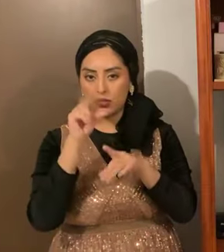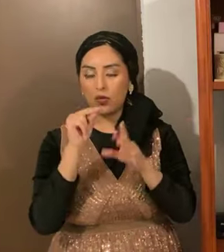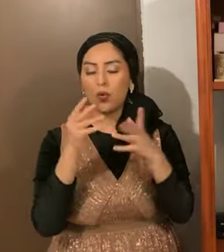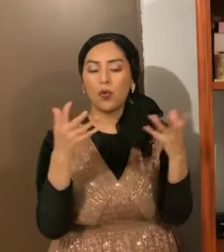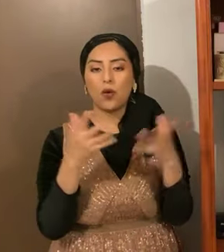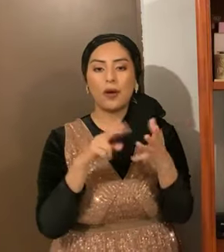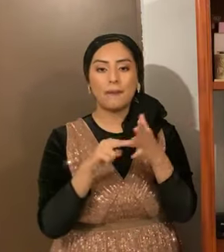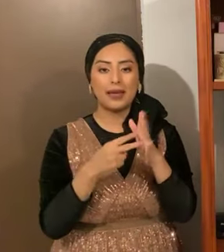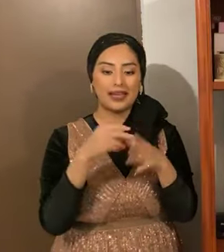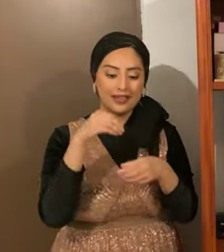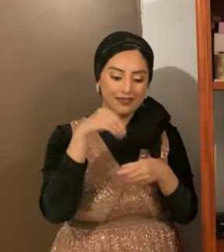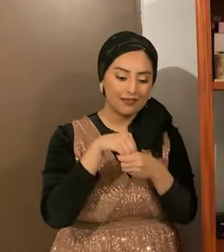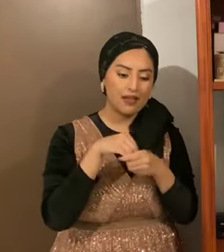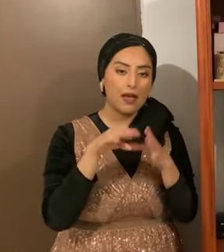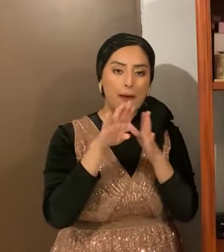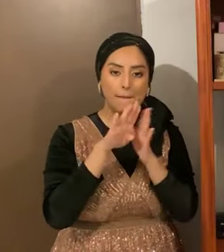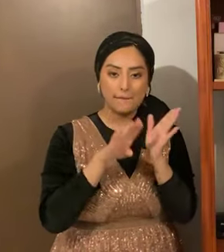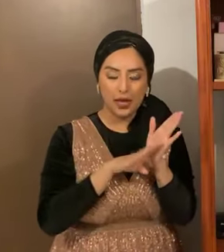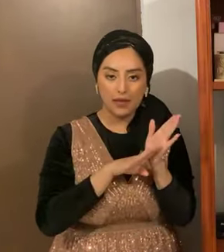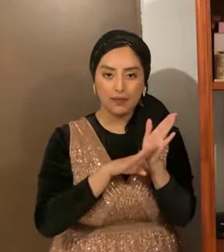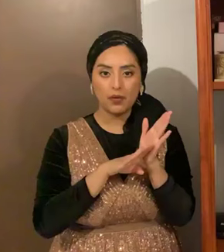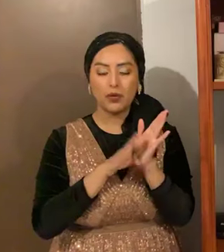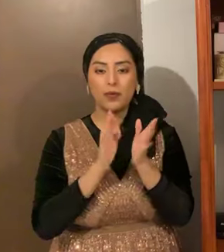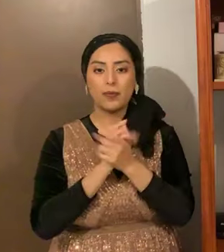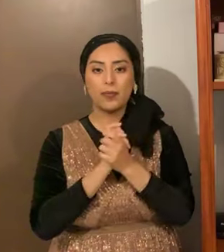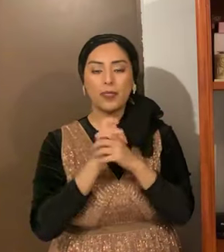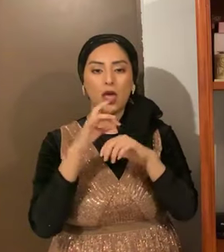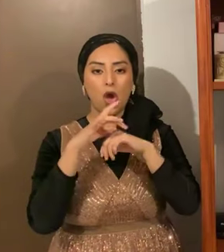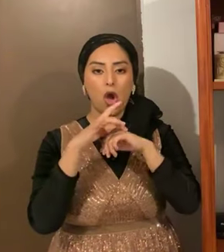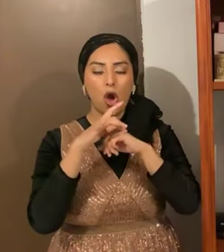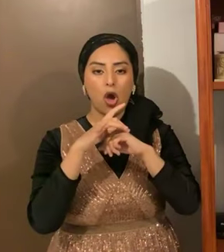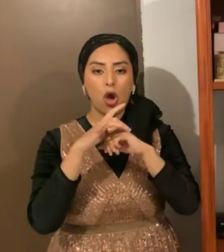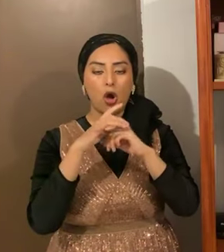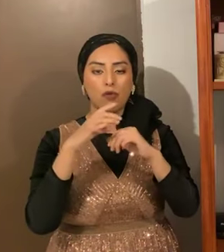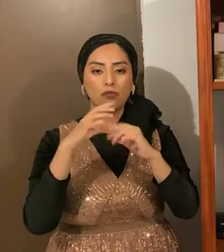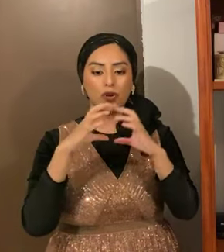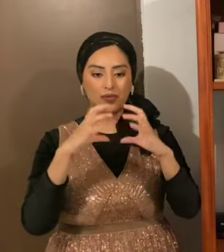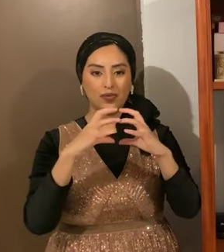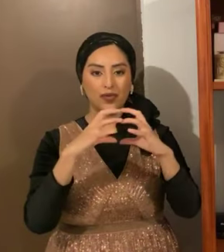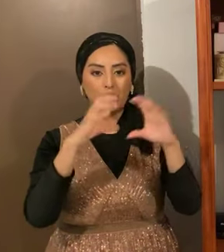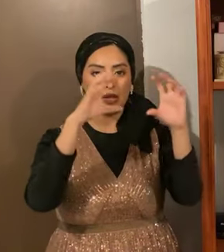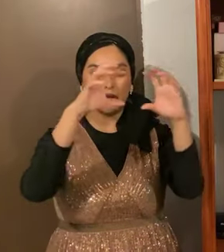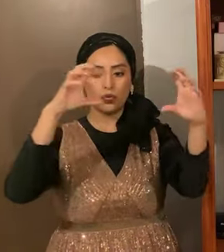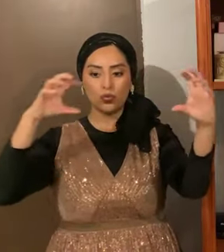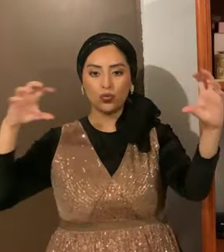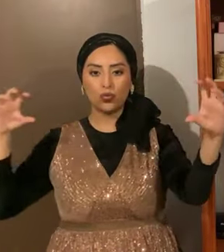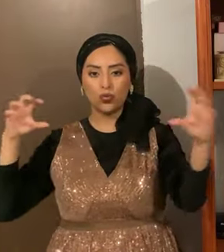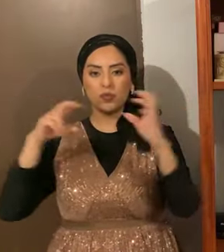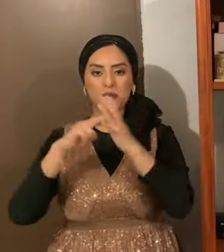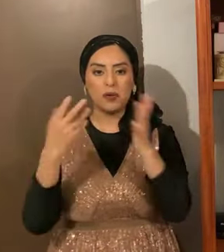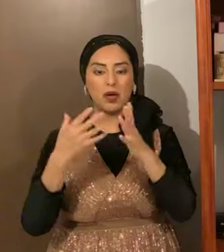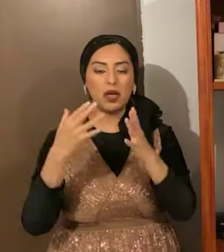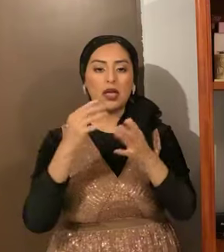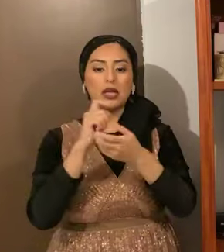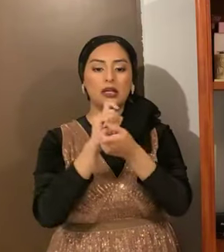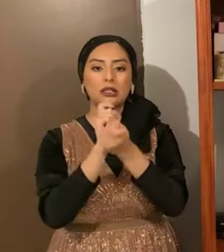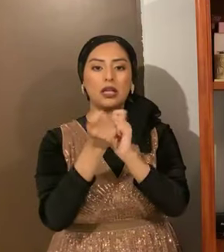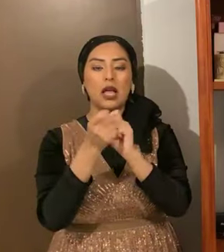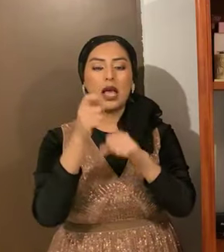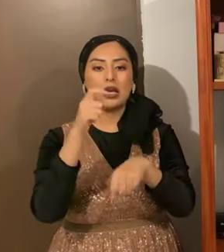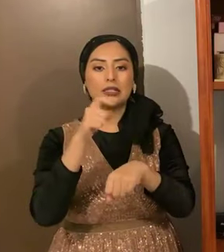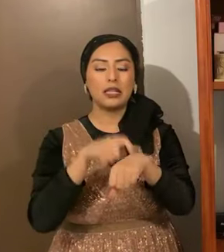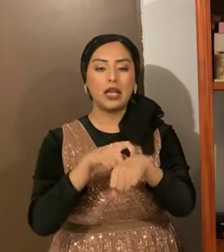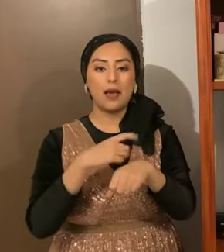¿Qué significa en la Biblia una alineación planetaria? Cambio de tiempos. Por